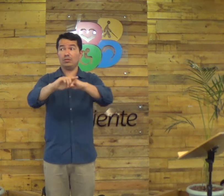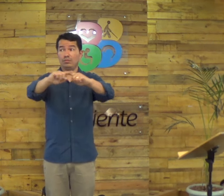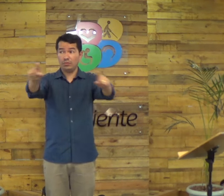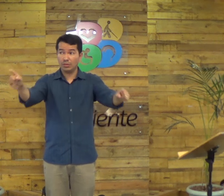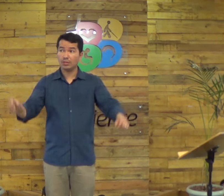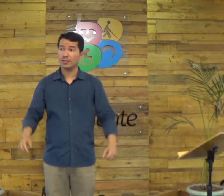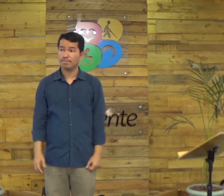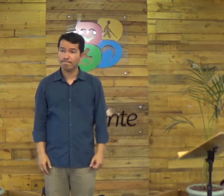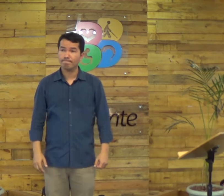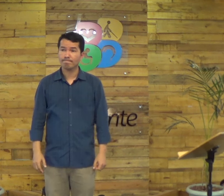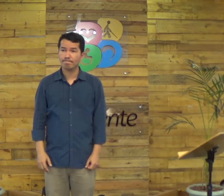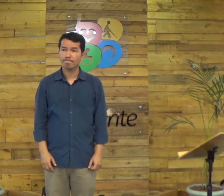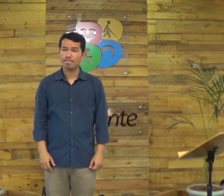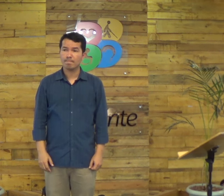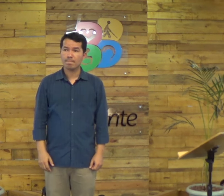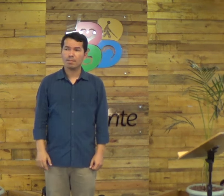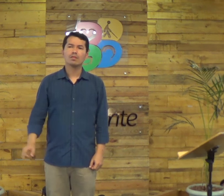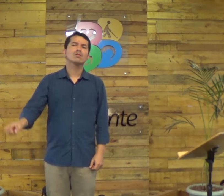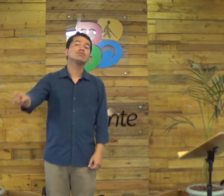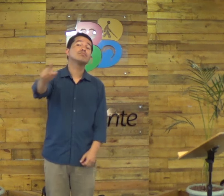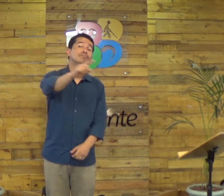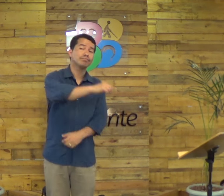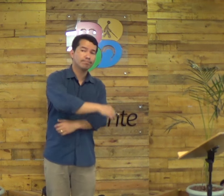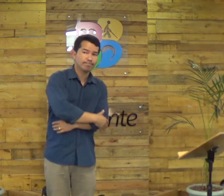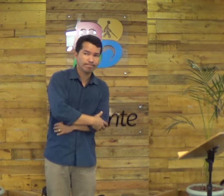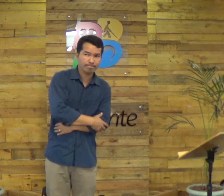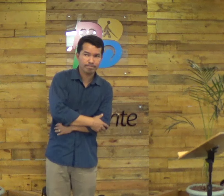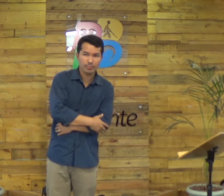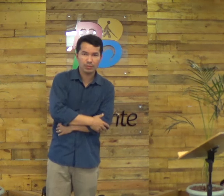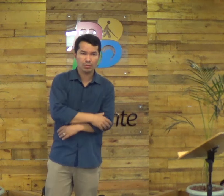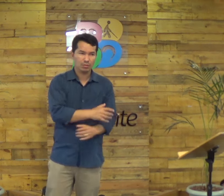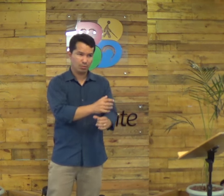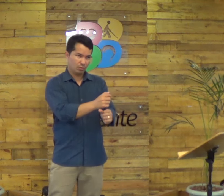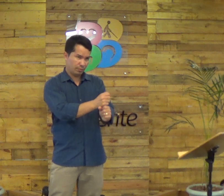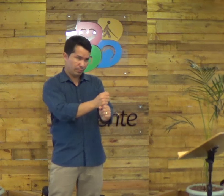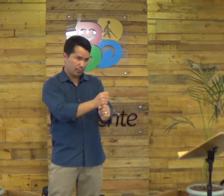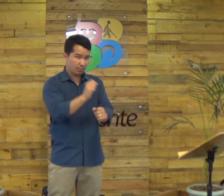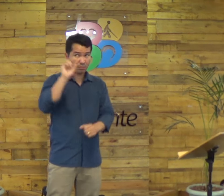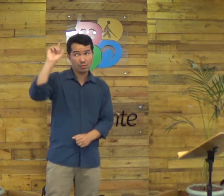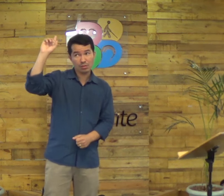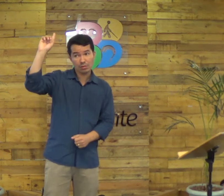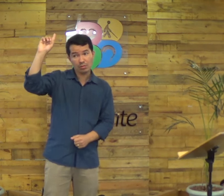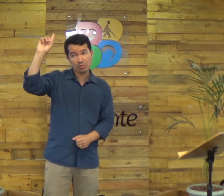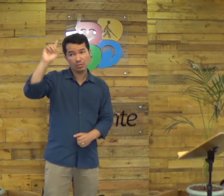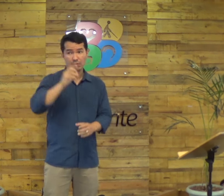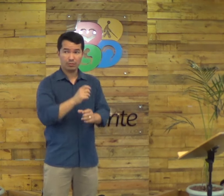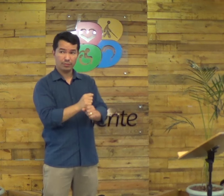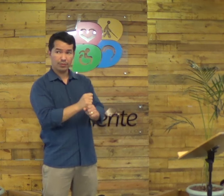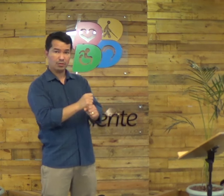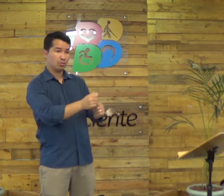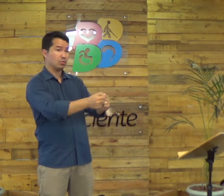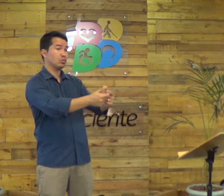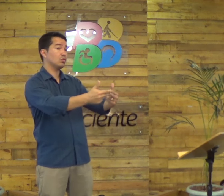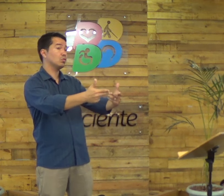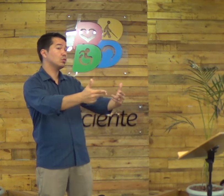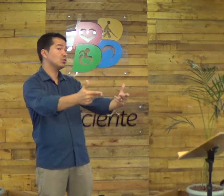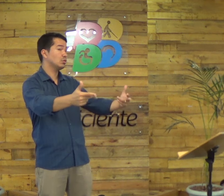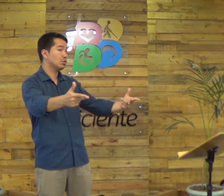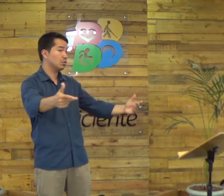Deus quer abençoar, cada um de vocês, mas e não sei isso, tem que confiar em Deus, ou nas coisas?